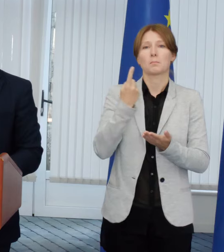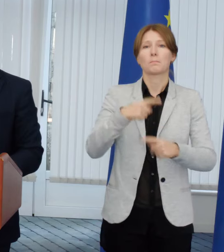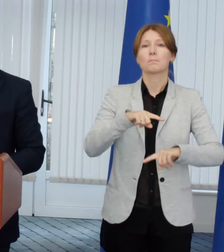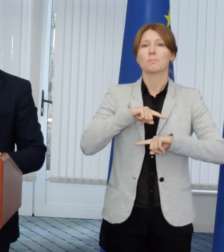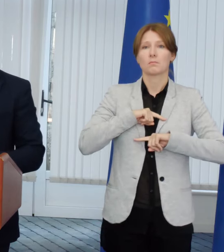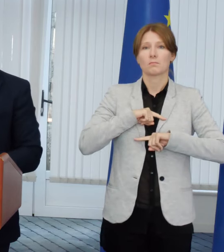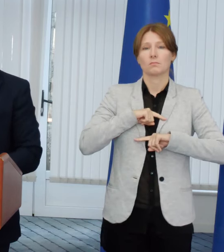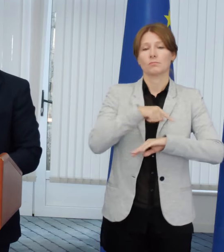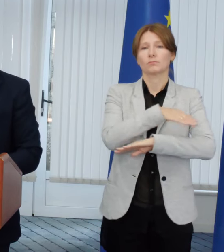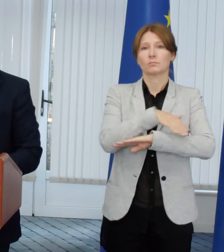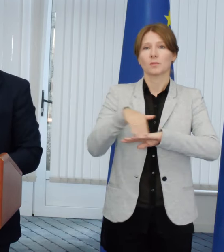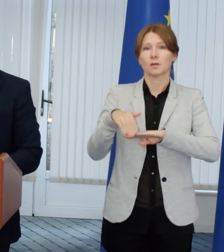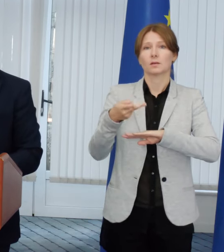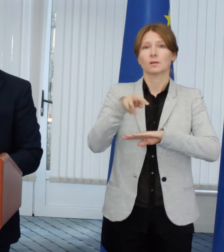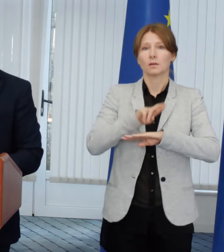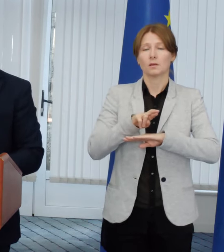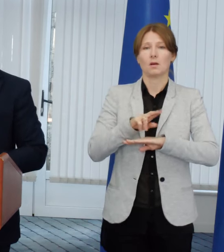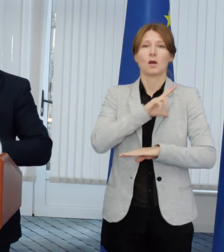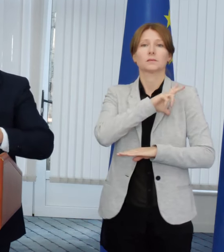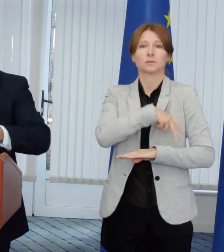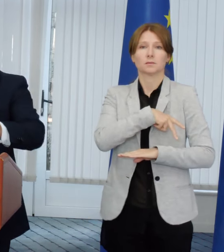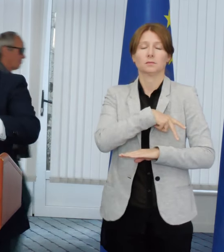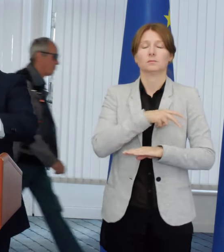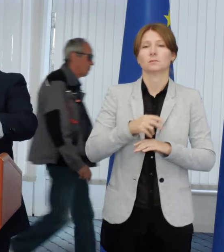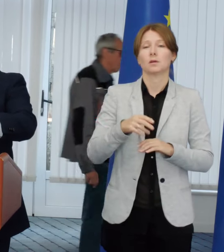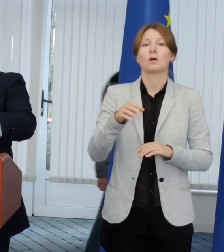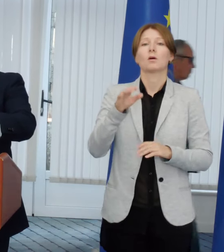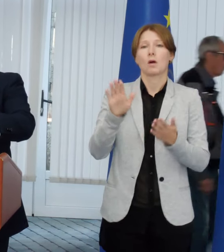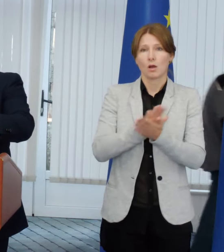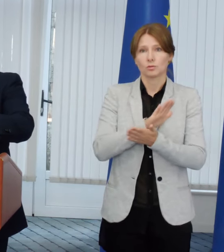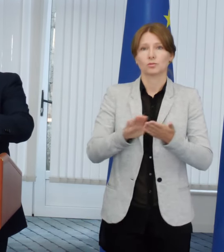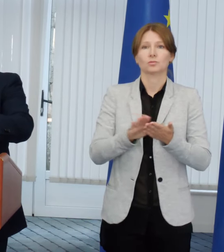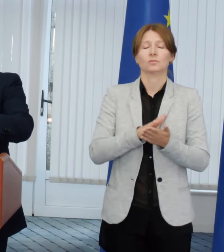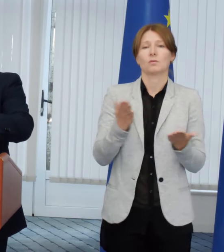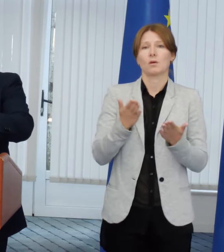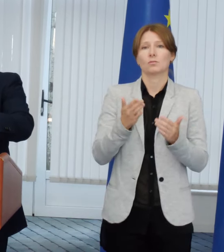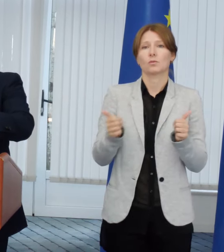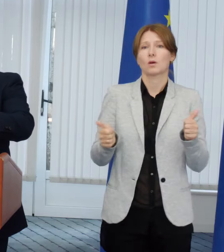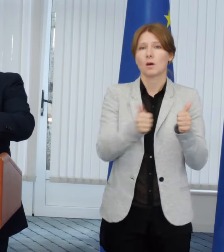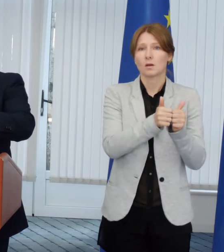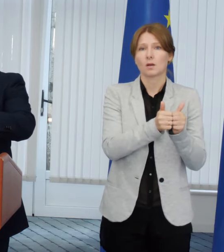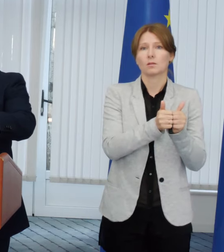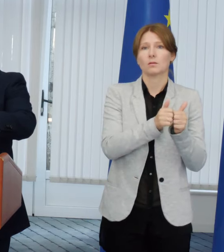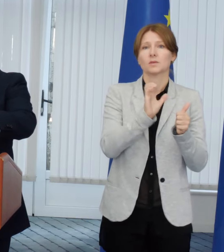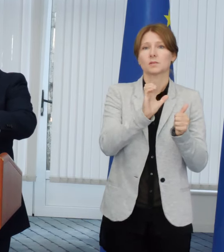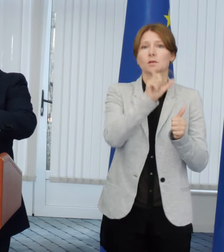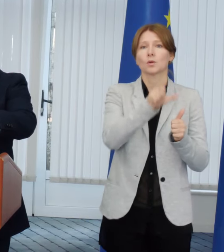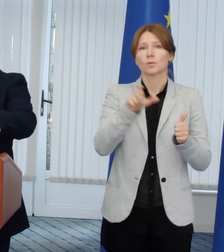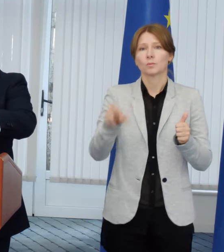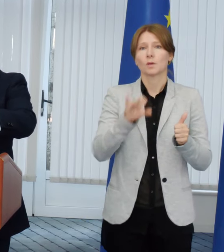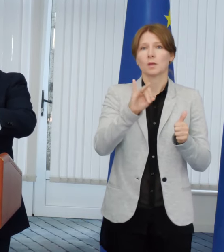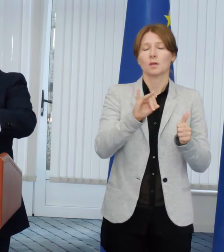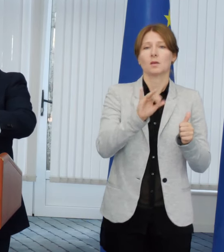vom putea avea un sistem de asistență socială eficient, unul care este aproape de cei mai vulnerabili copii